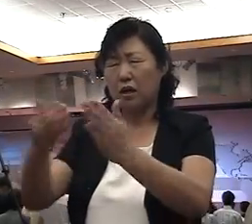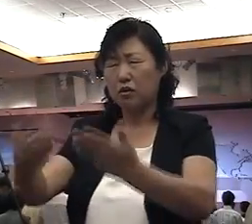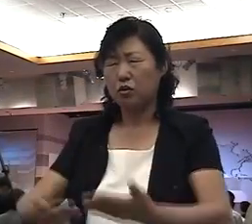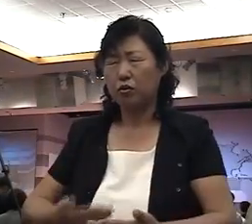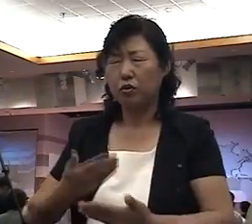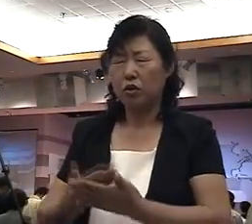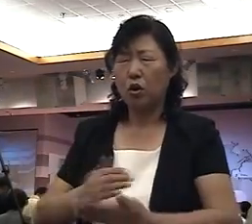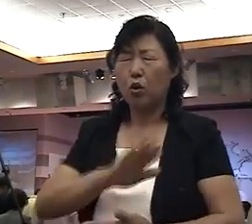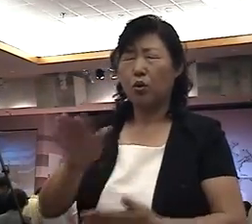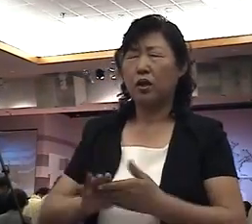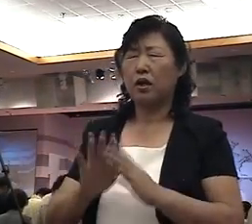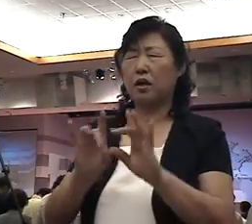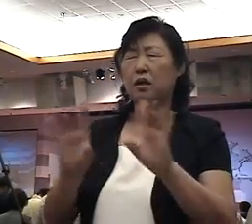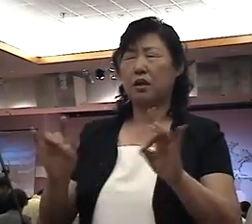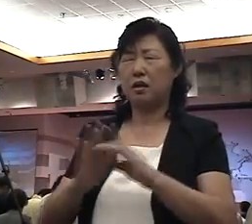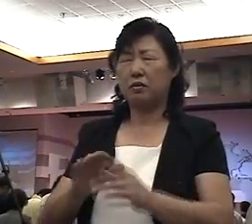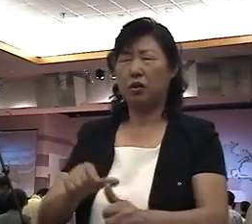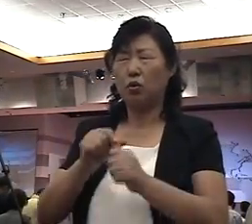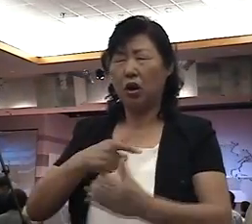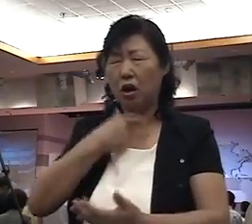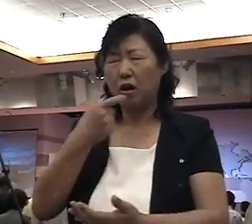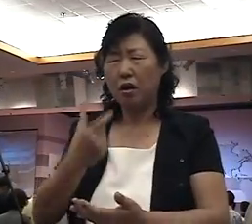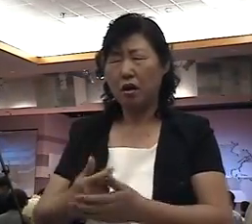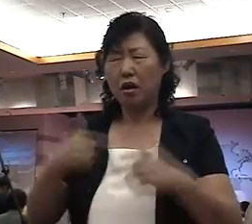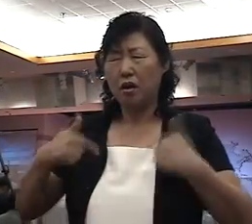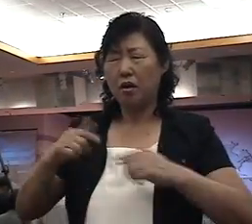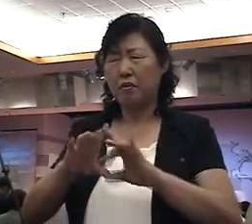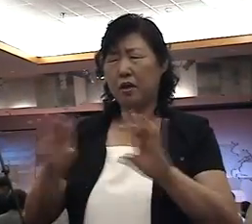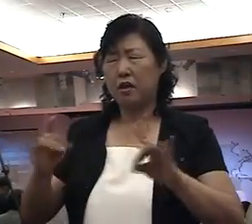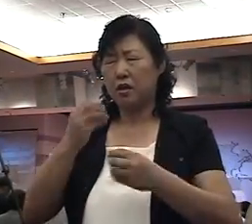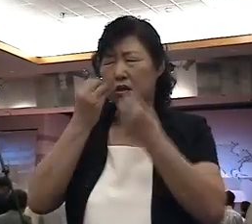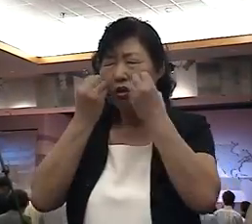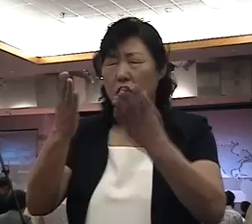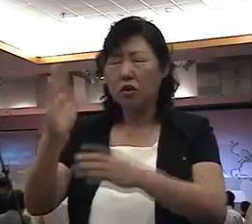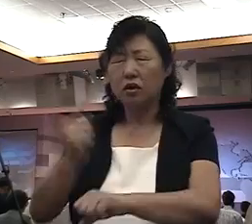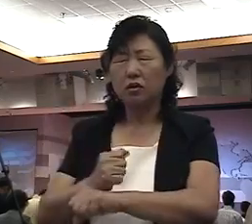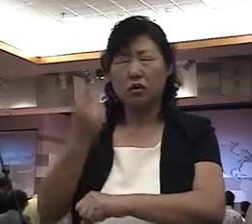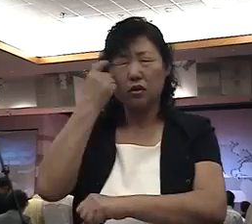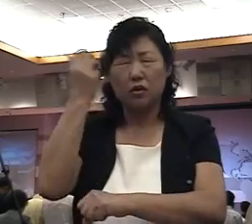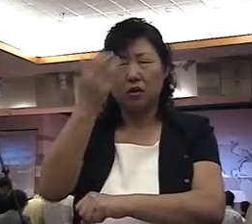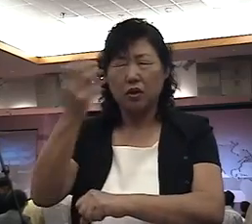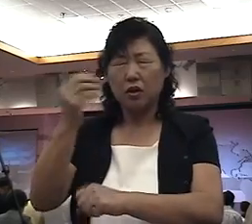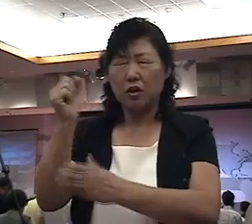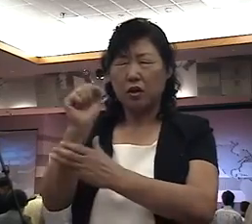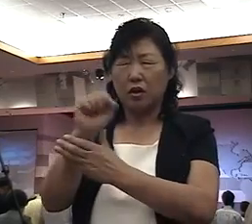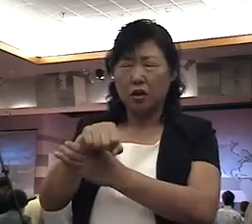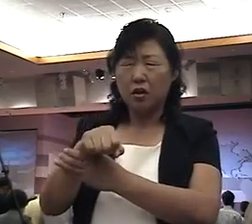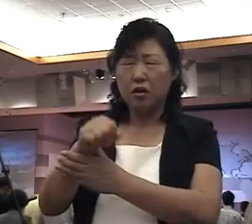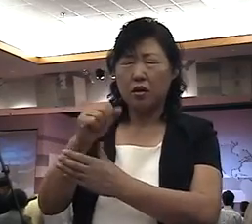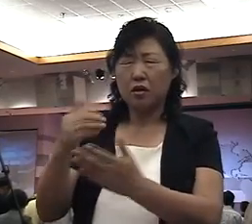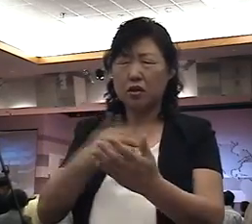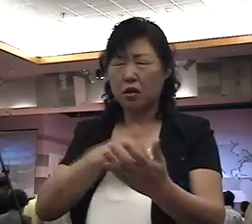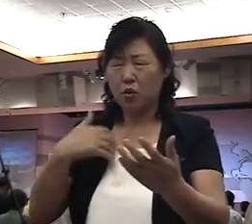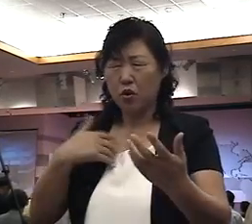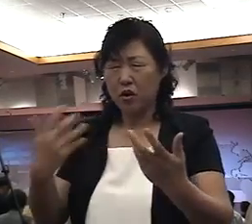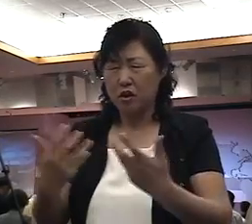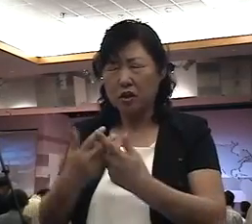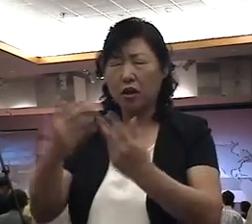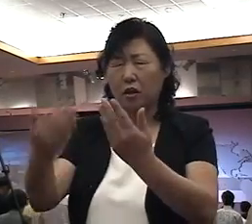우리 각자가 받은 구원의 감격이 날마다 세워지며 성령의 열매로 채워지게 하옵소서. 예배의 주인